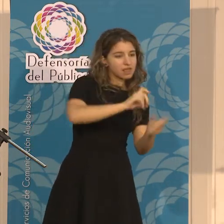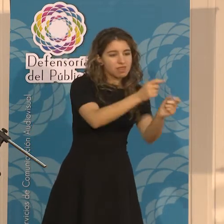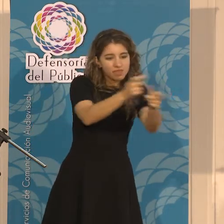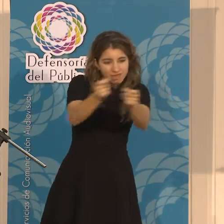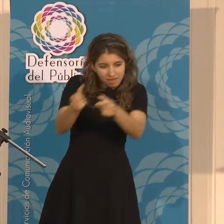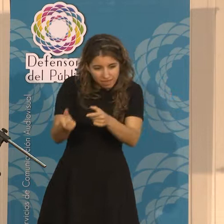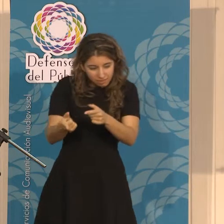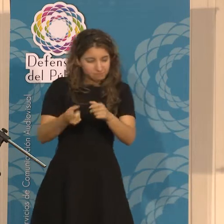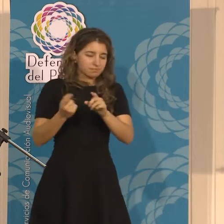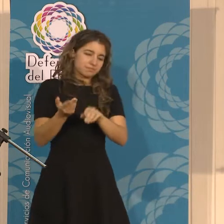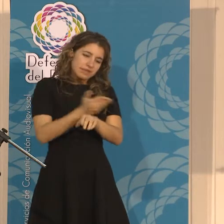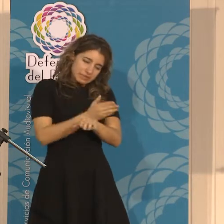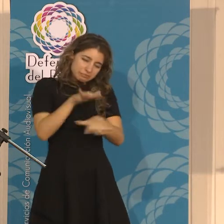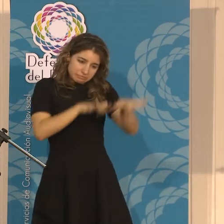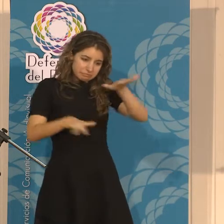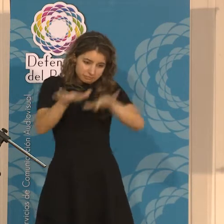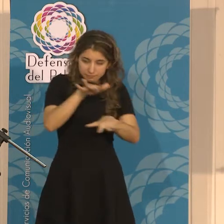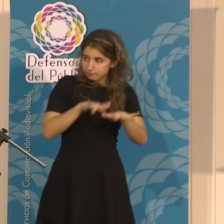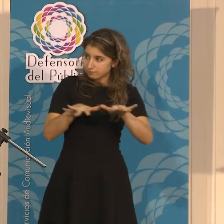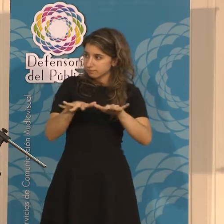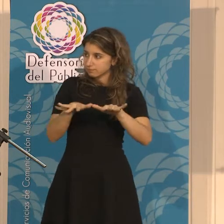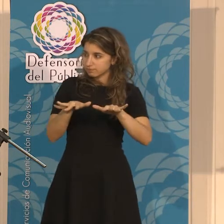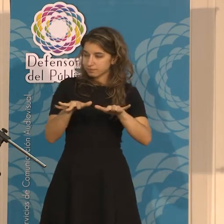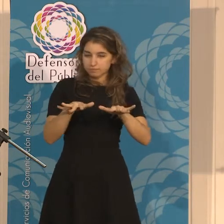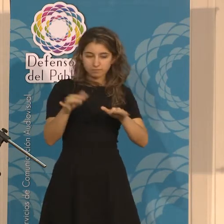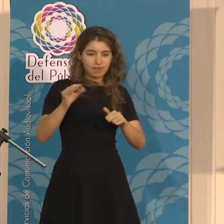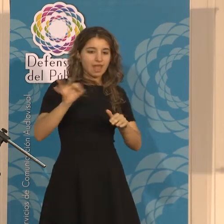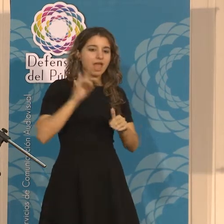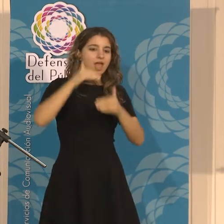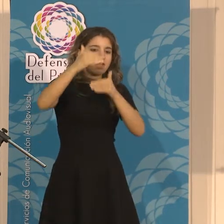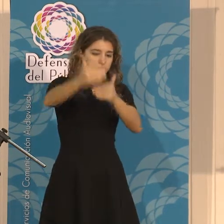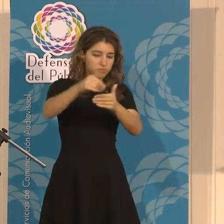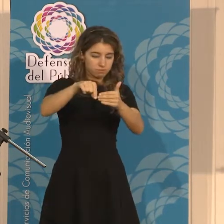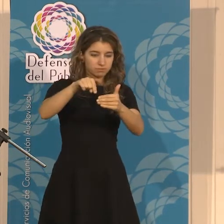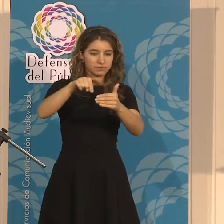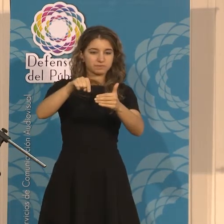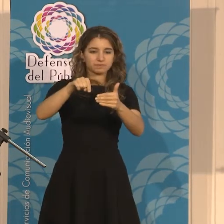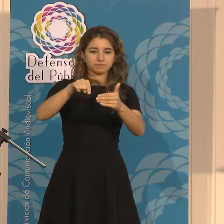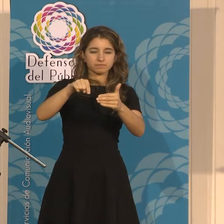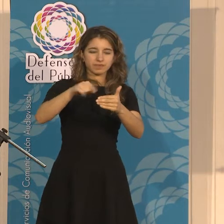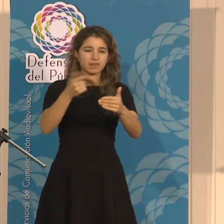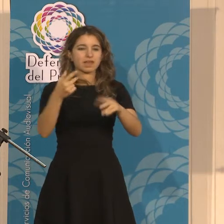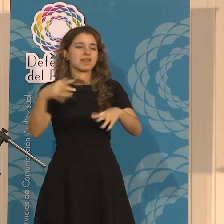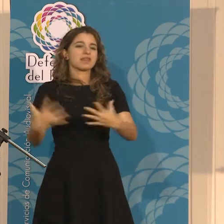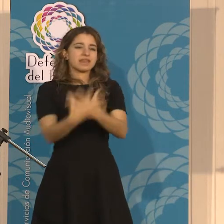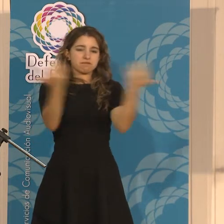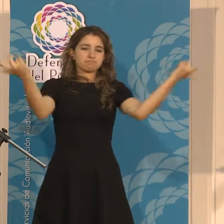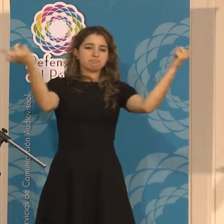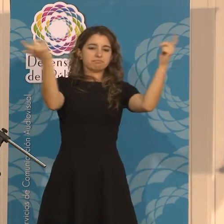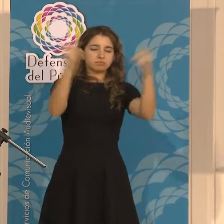el segundo encuentro de radios escolares para la segunda mitad de este año con la intención de regionalizar el evento y convocar también a